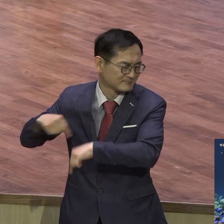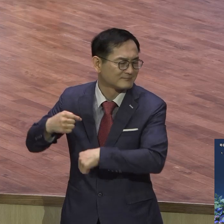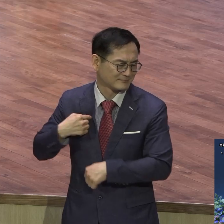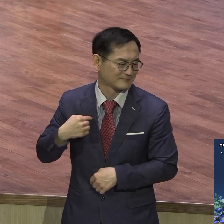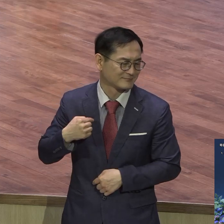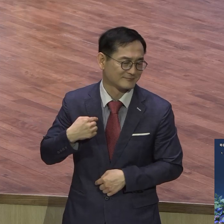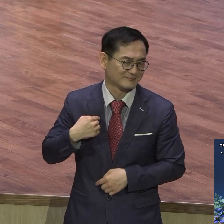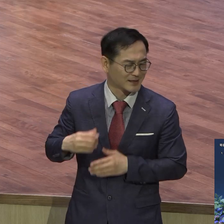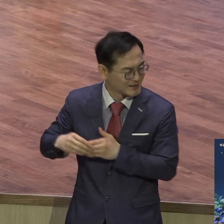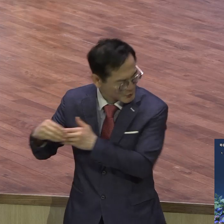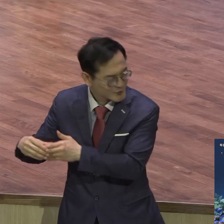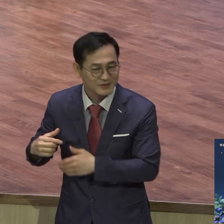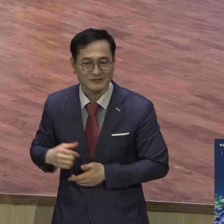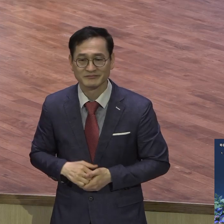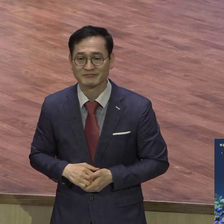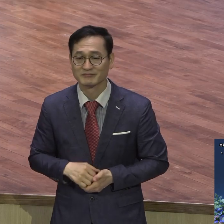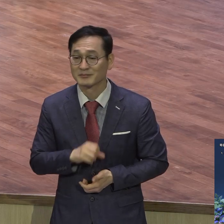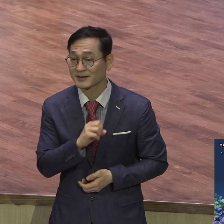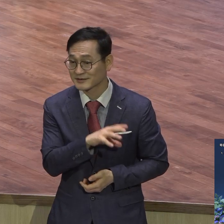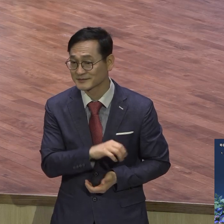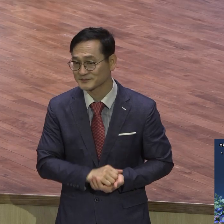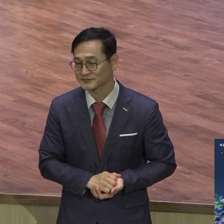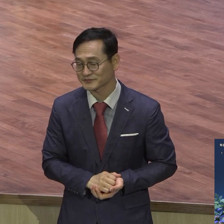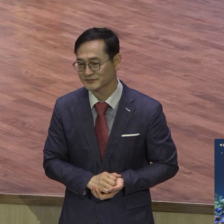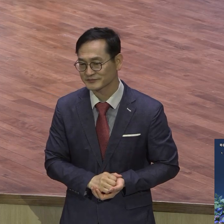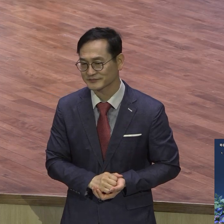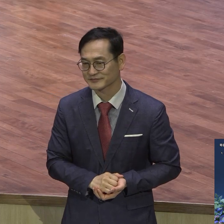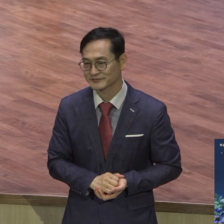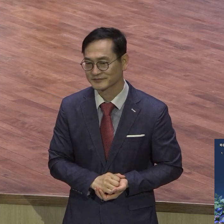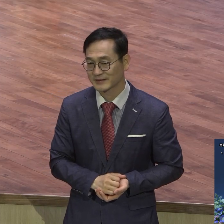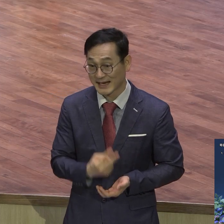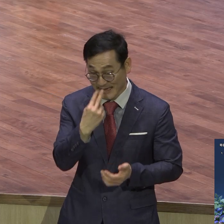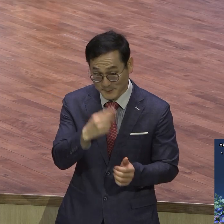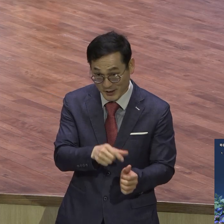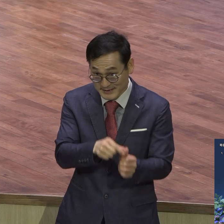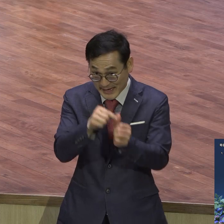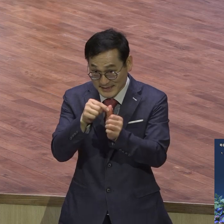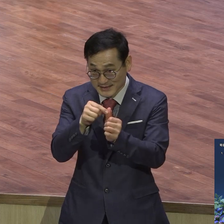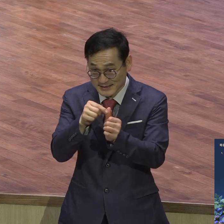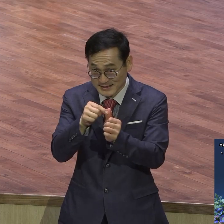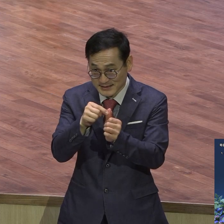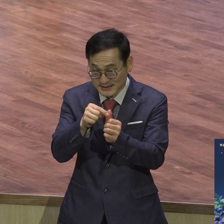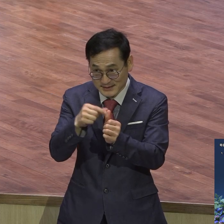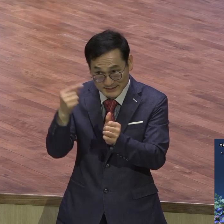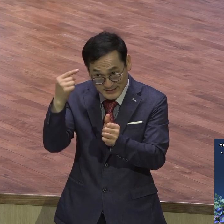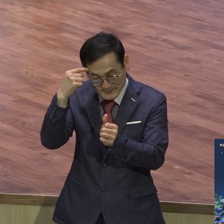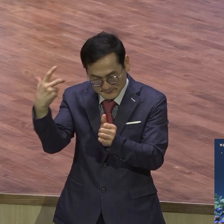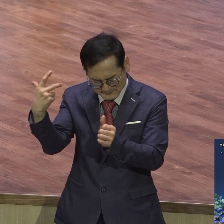생명살리는 구원의 계획이 각인뿔이 체질이 되어 있는 사람은